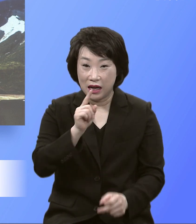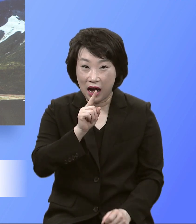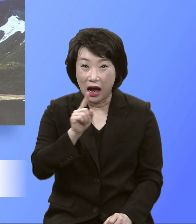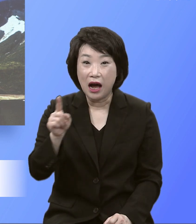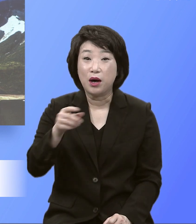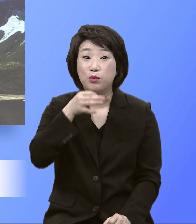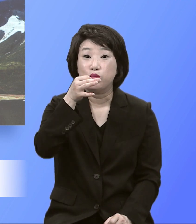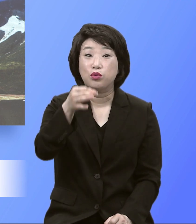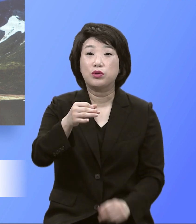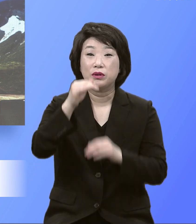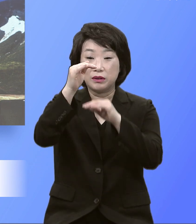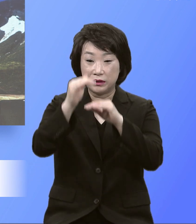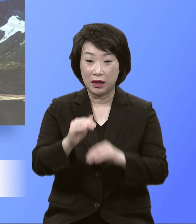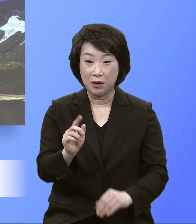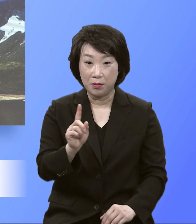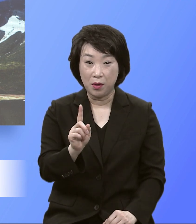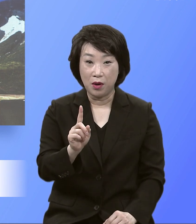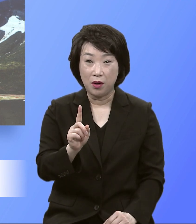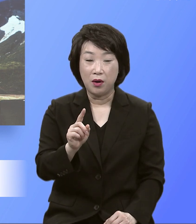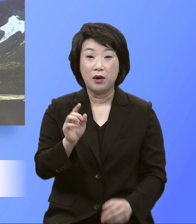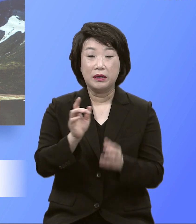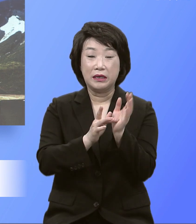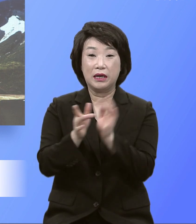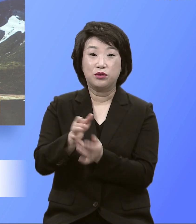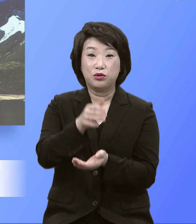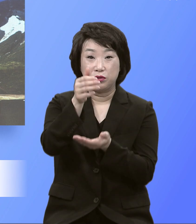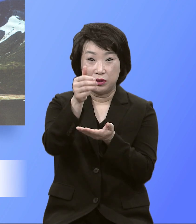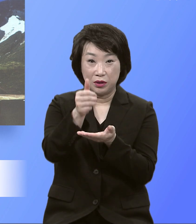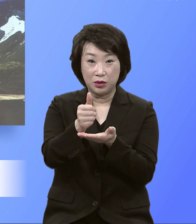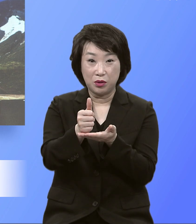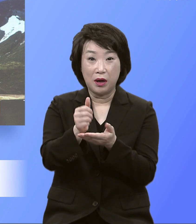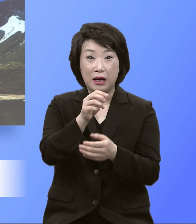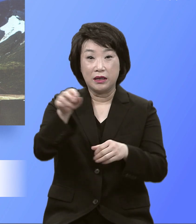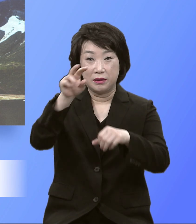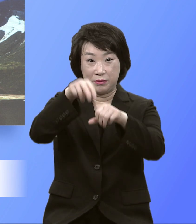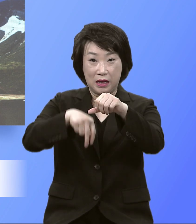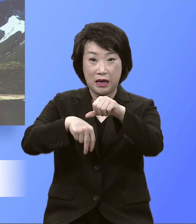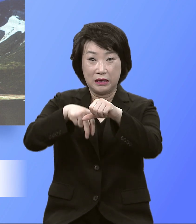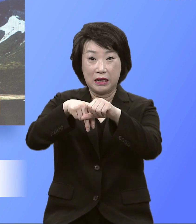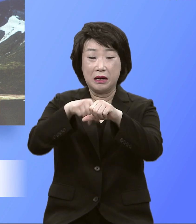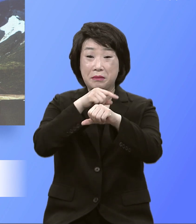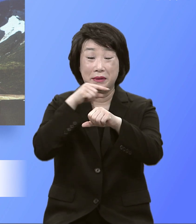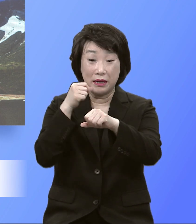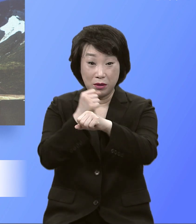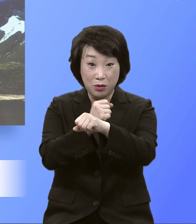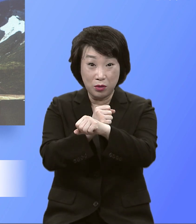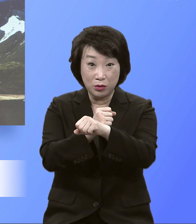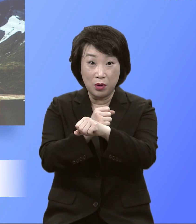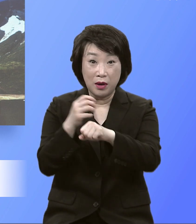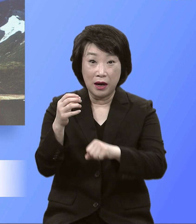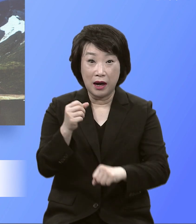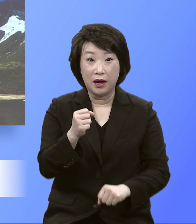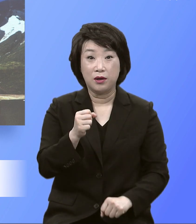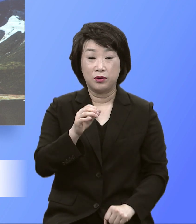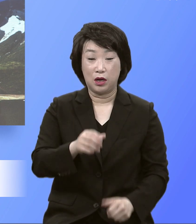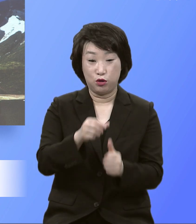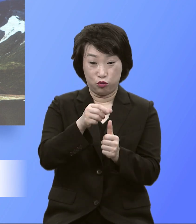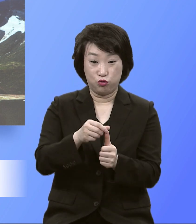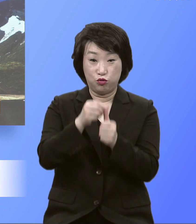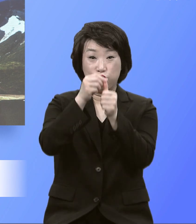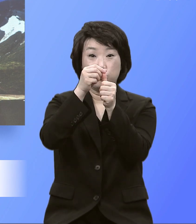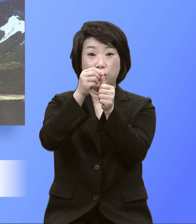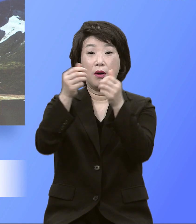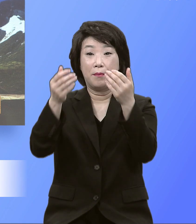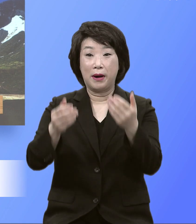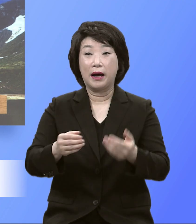형제들아라고 하는 말은 예수 그리스도의 십자가의 피의 공로로